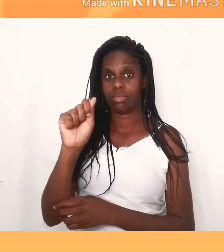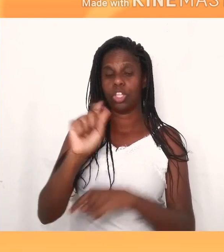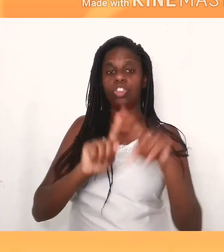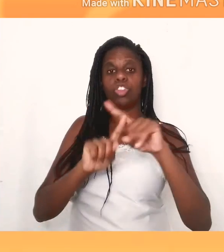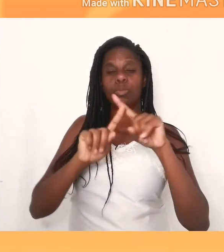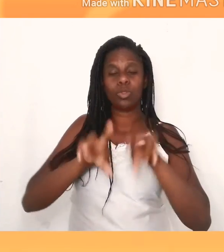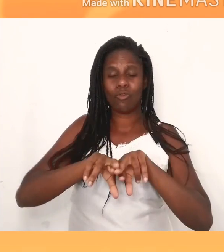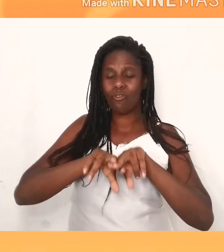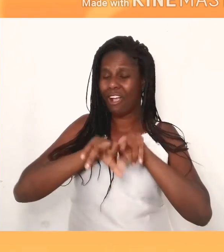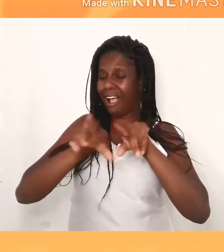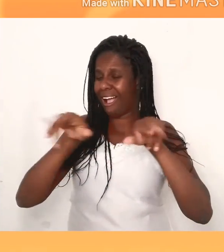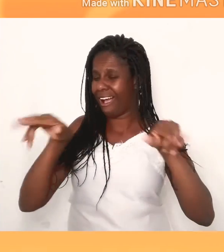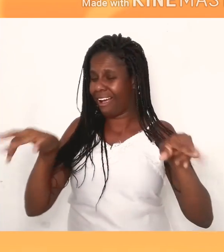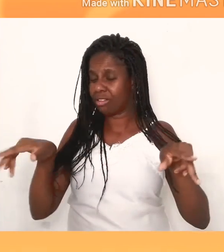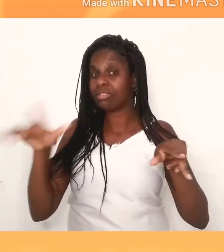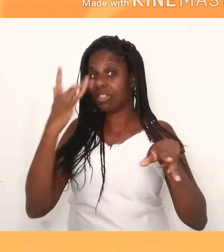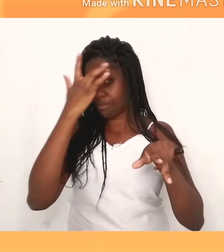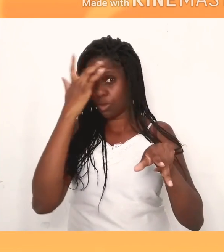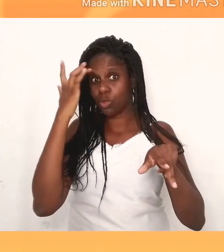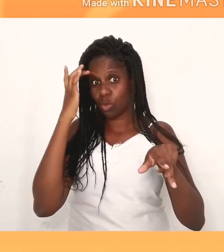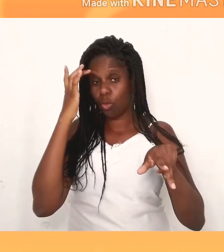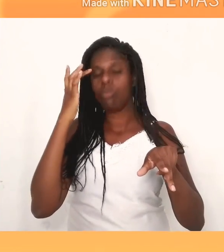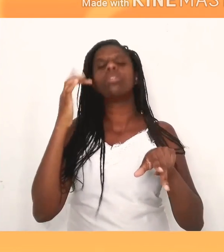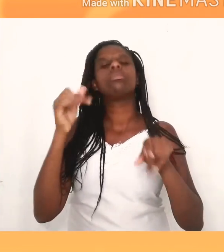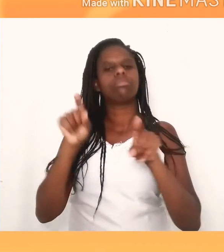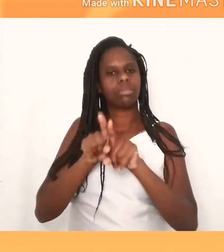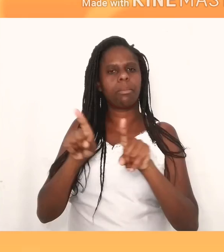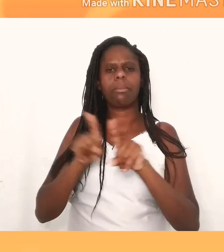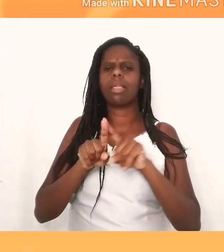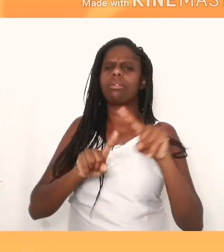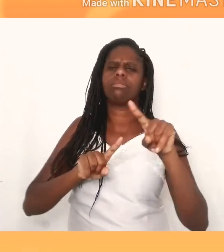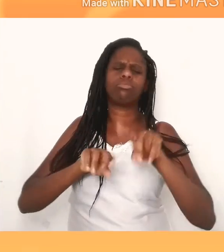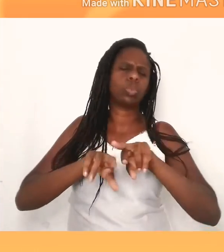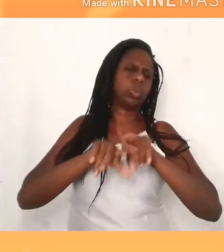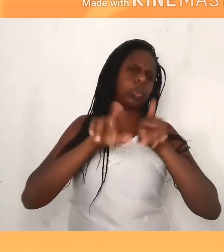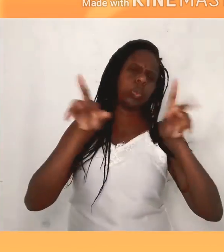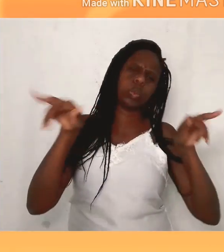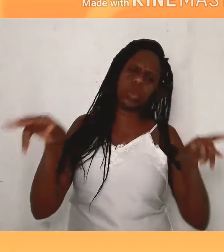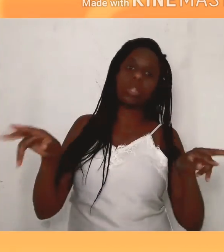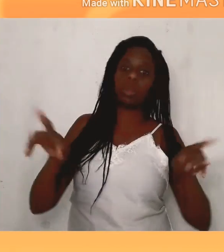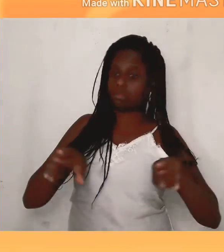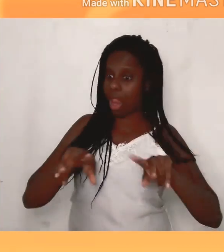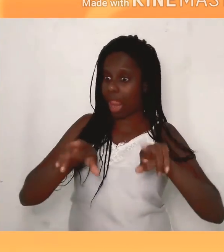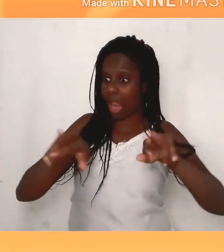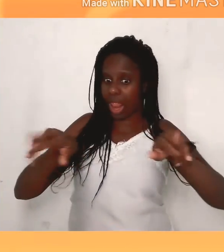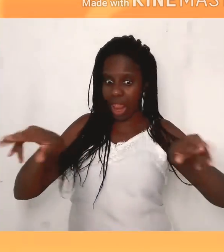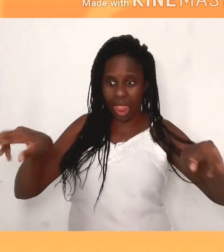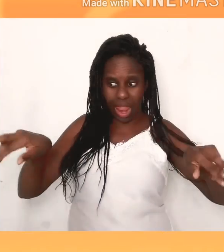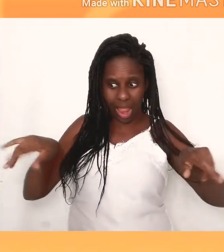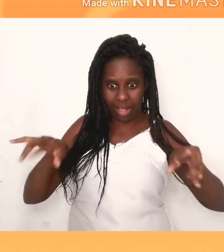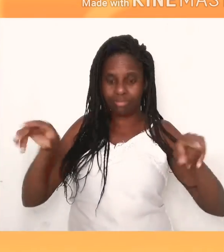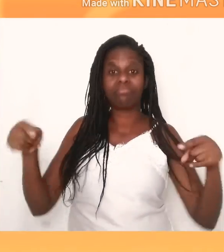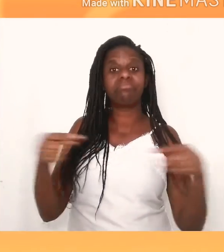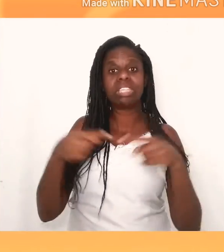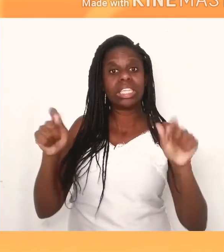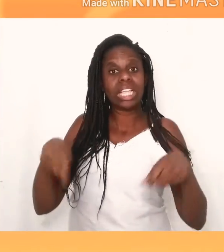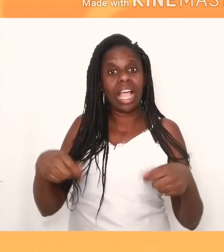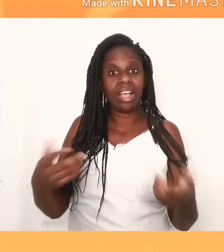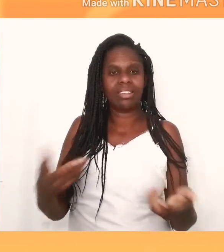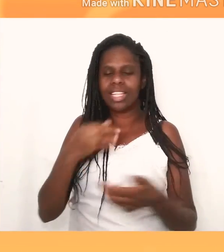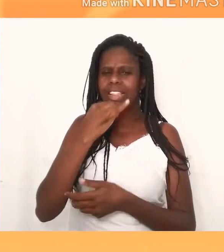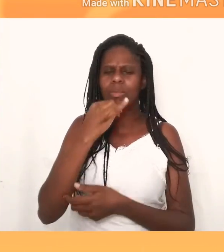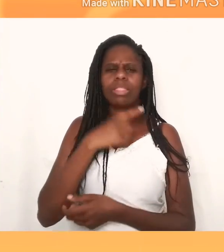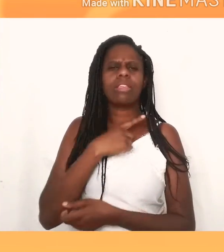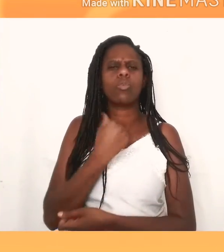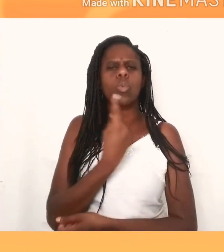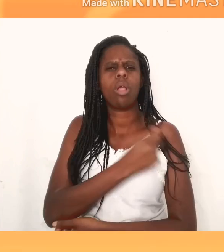quanto tipos de pessoa. E desde então, e pensando nessa minha experiência com dar aulas de yoga,